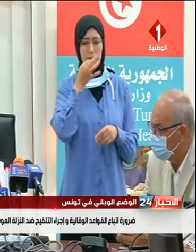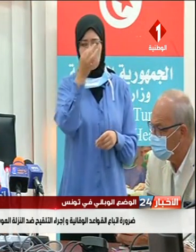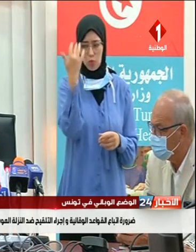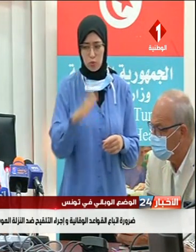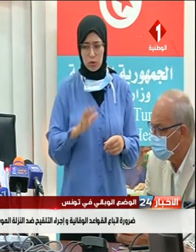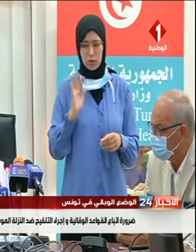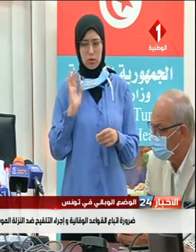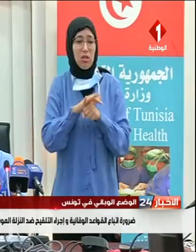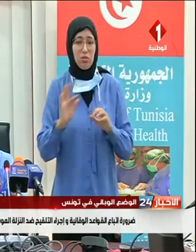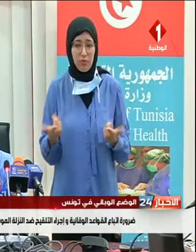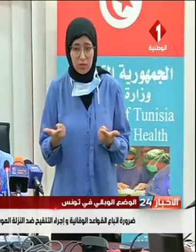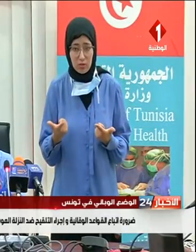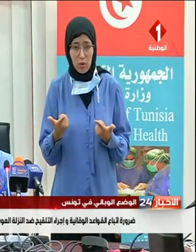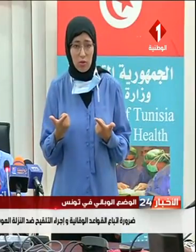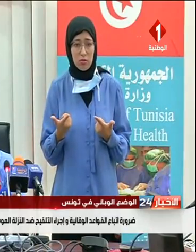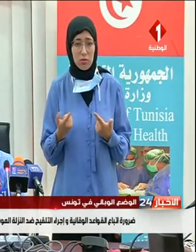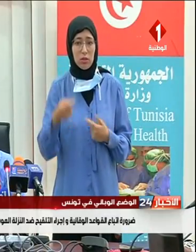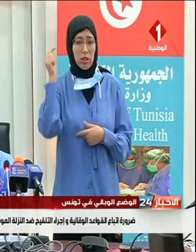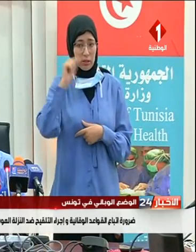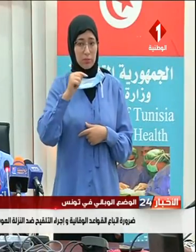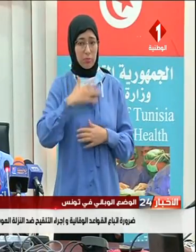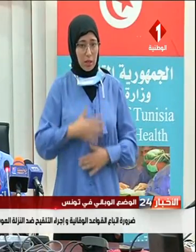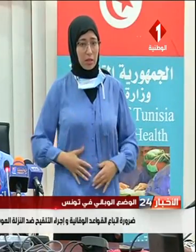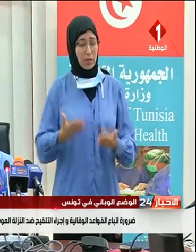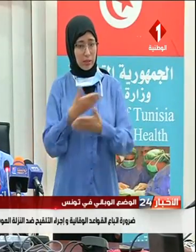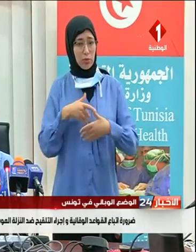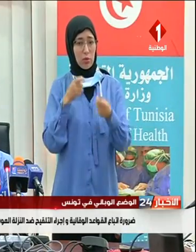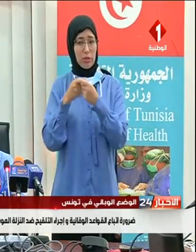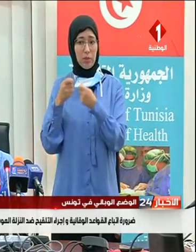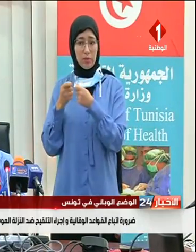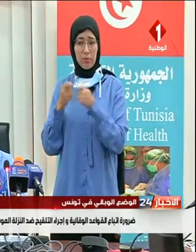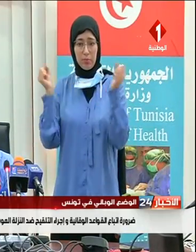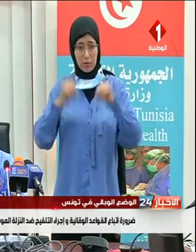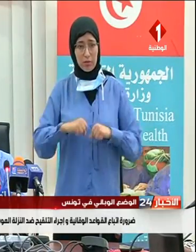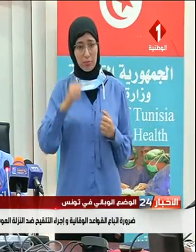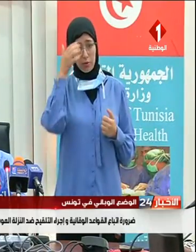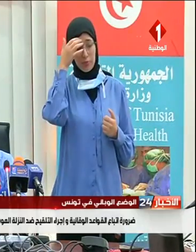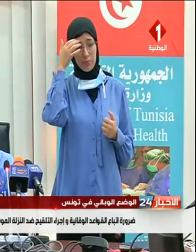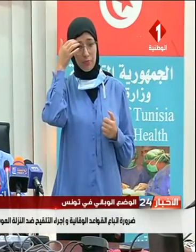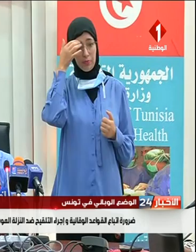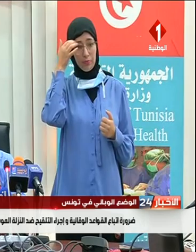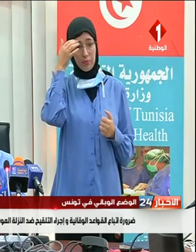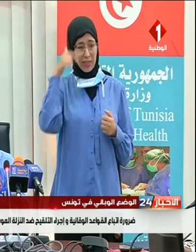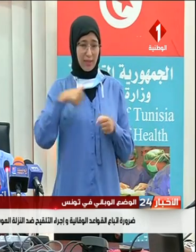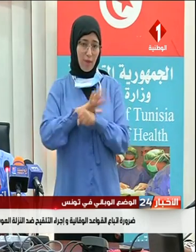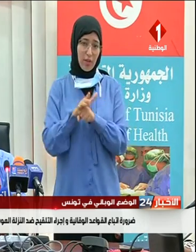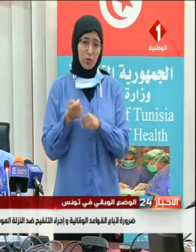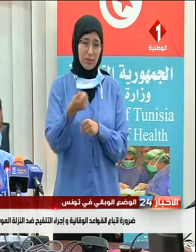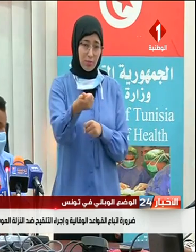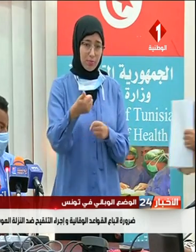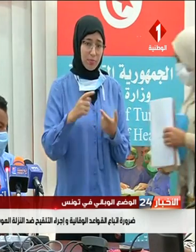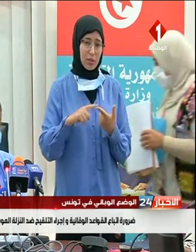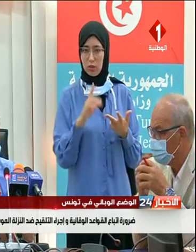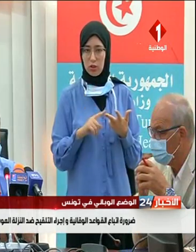مزمنه خاصه في ظل التشابه الكبير بين اراضي مختلف هذه الفيروسات وما قد ينجم عن ارتفاع حالات